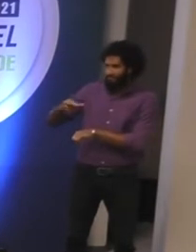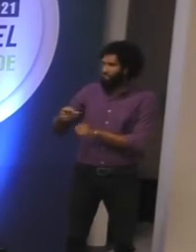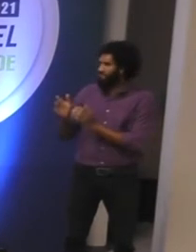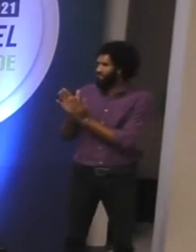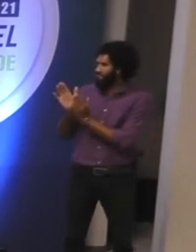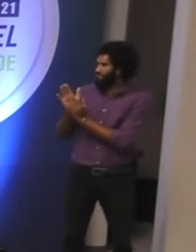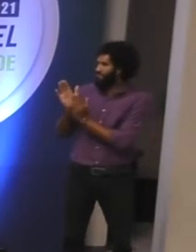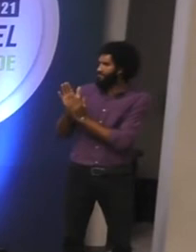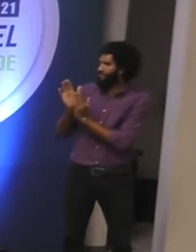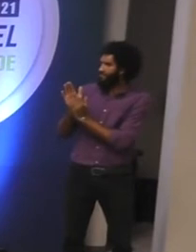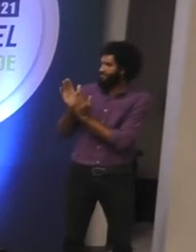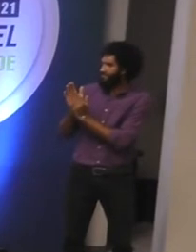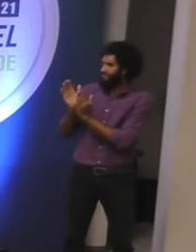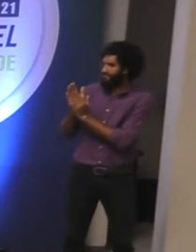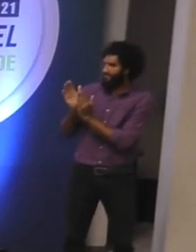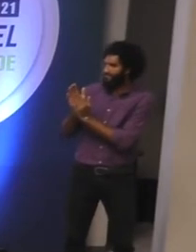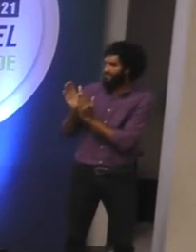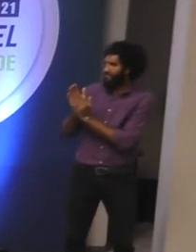Parabéns!